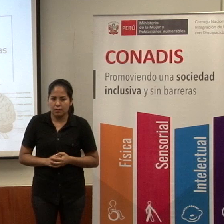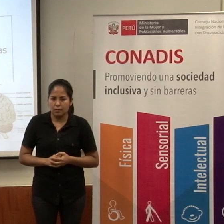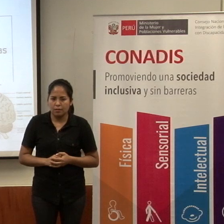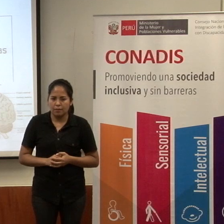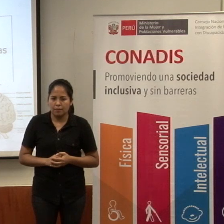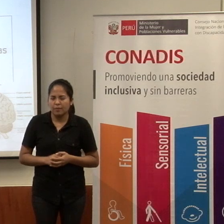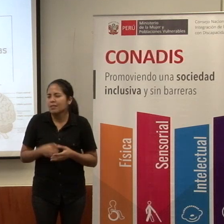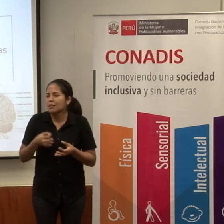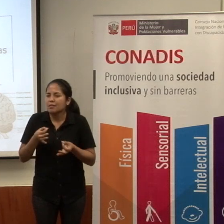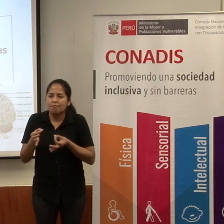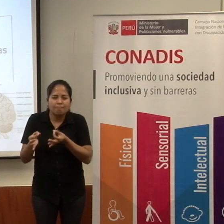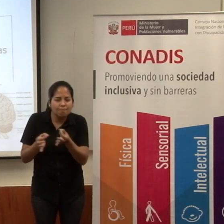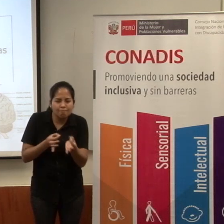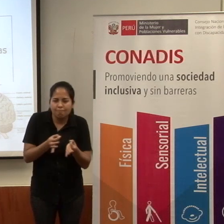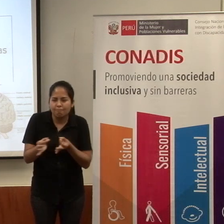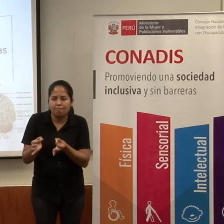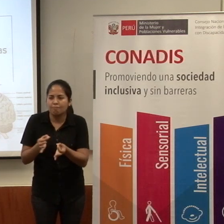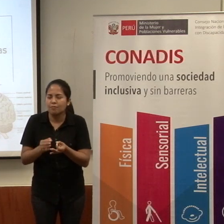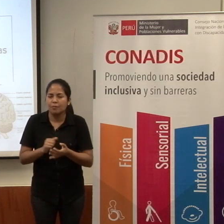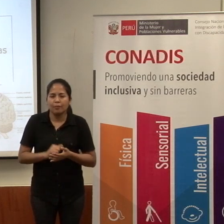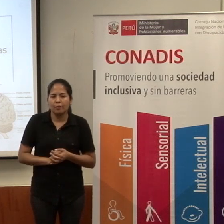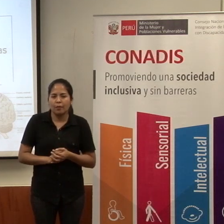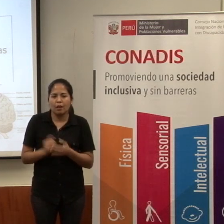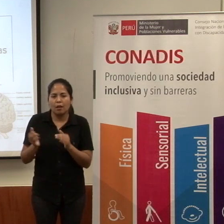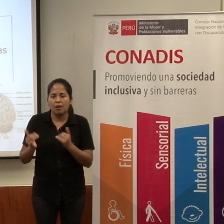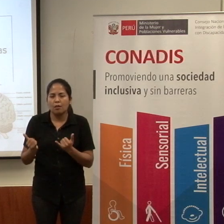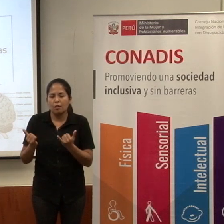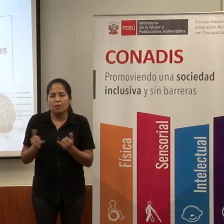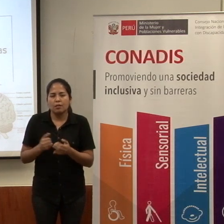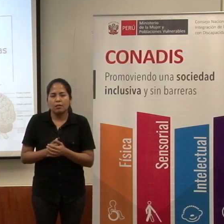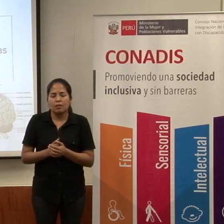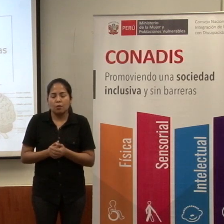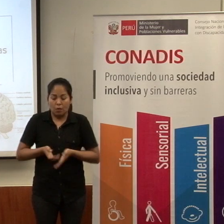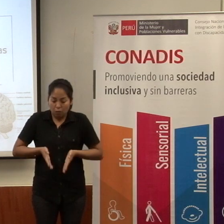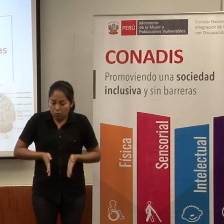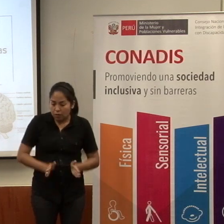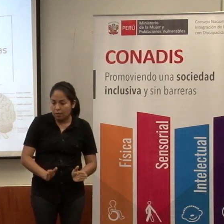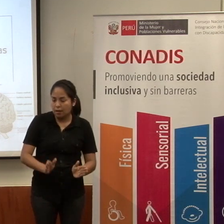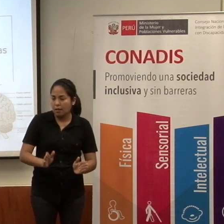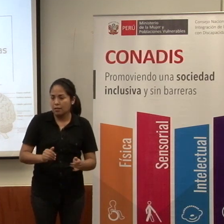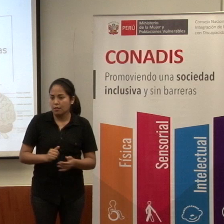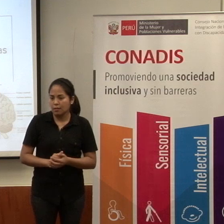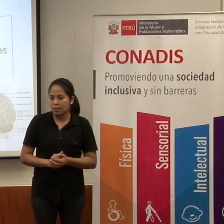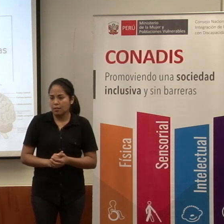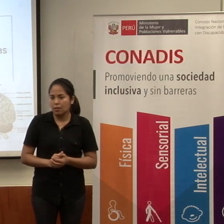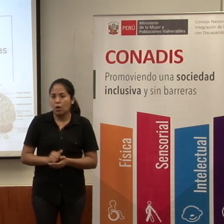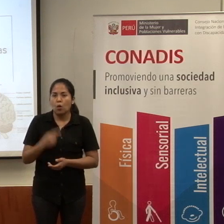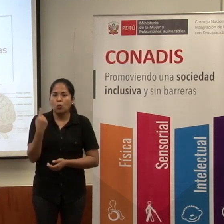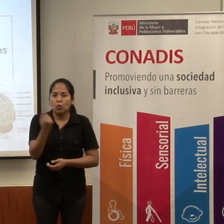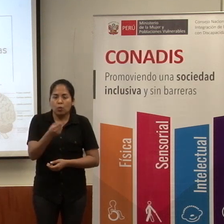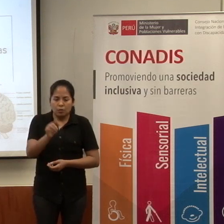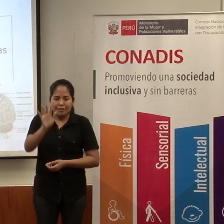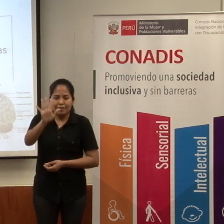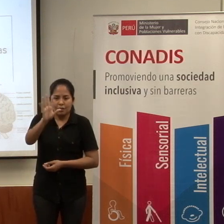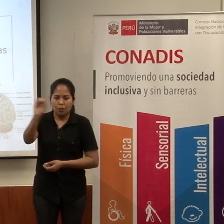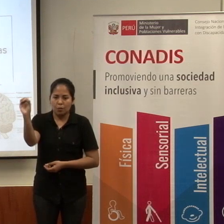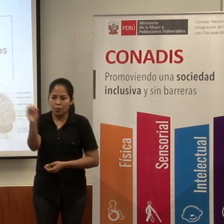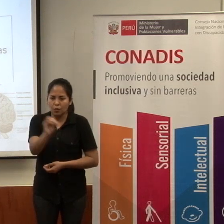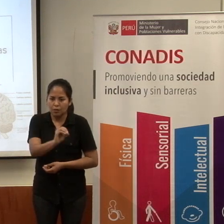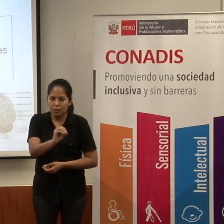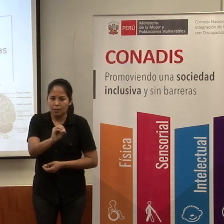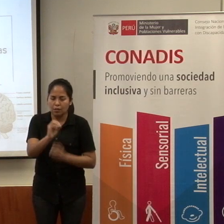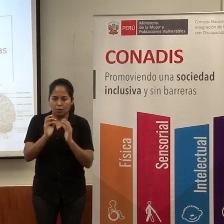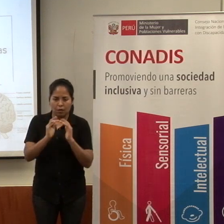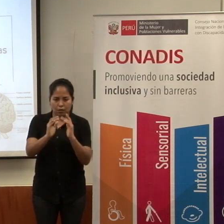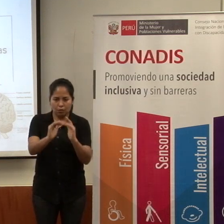pero lo que quiero en este momento decirles es que al momento de nacer, solamente el 5% de las neuronas